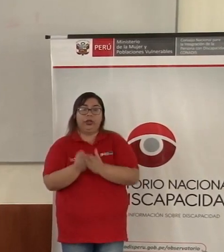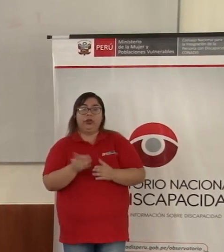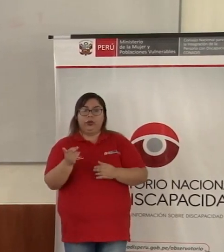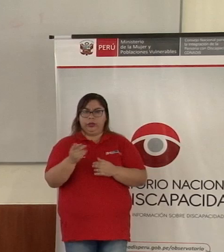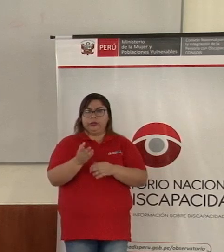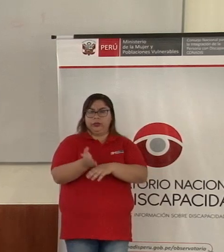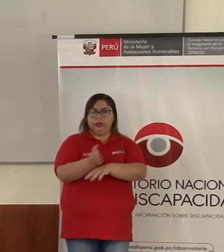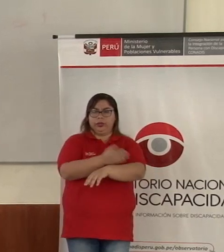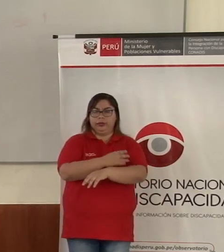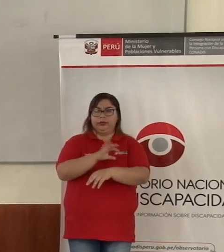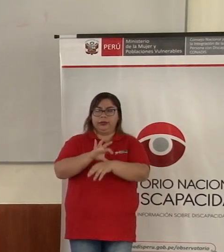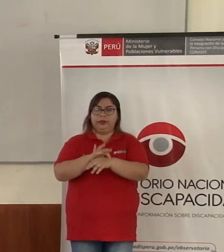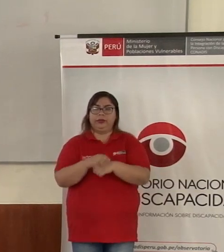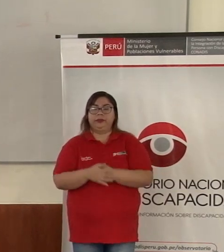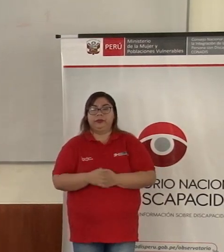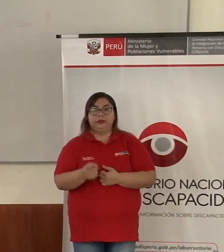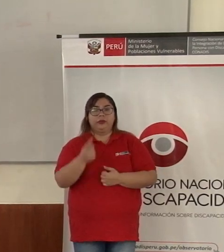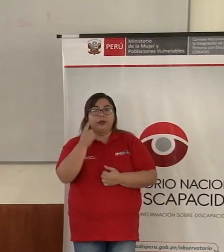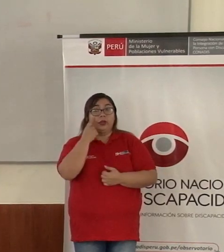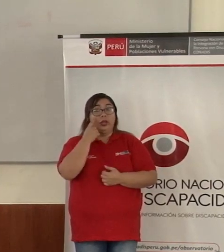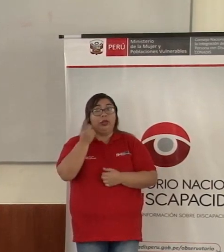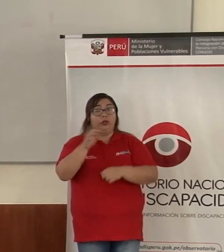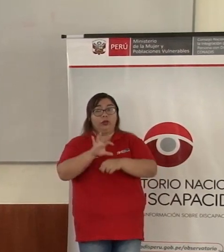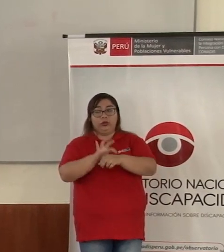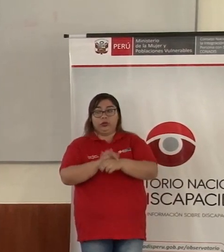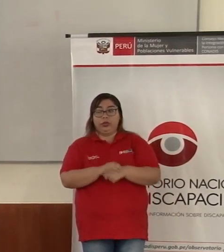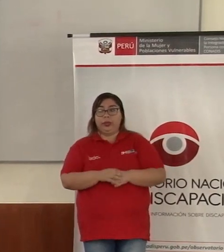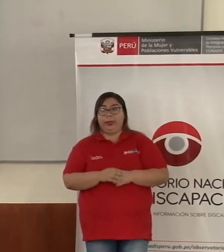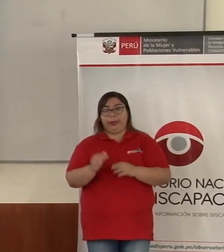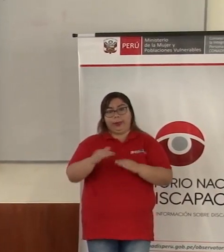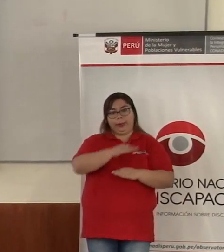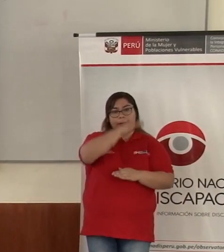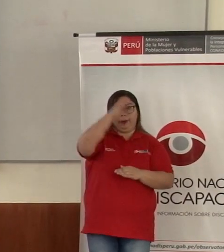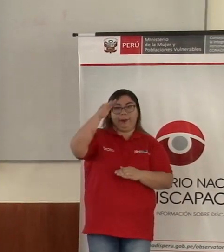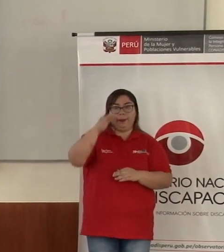doctora, no doctora de doctoras, es doctora porque tiene grado de doctor.